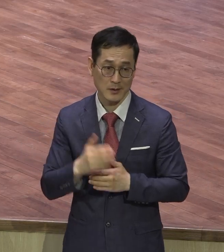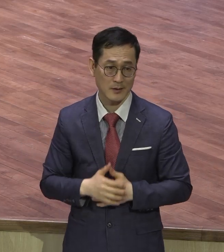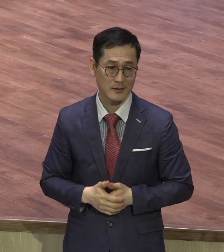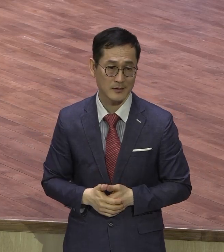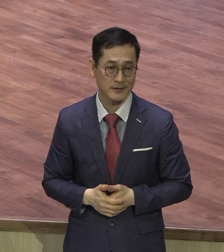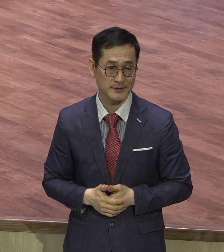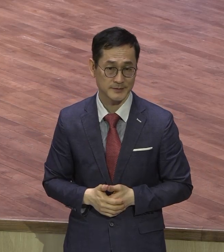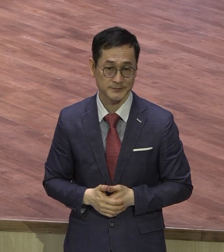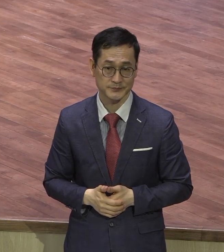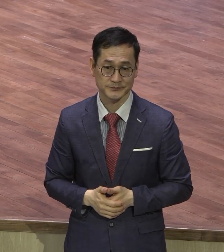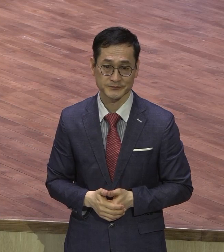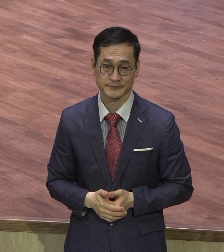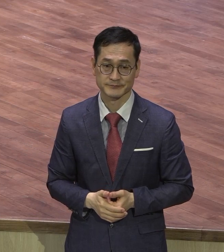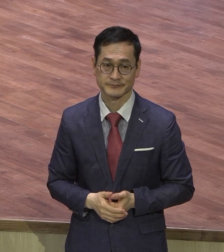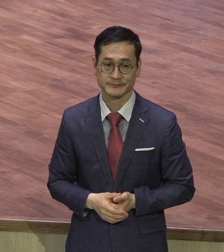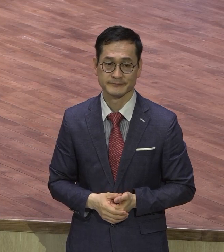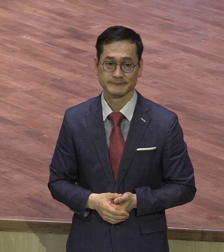역사하십니다.